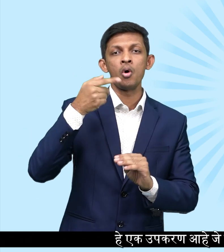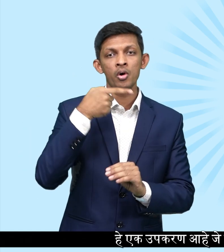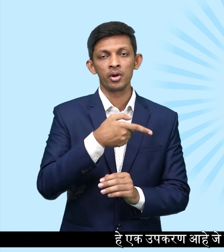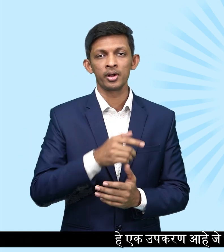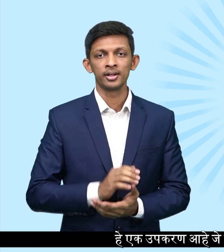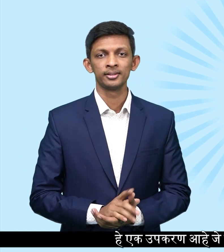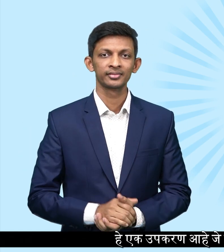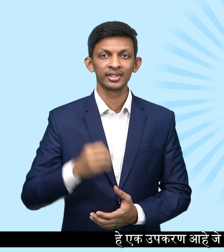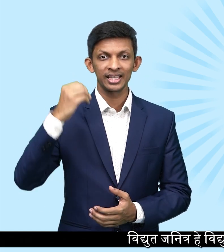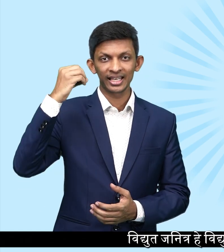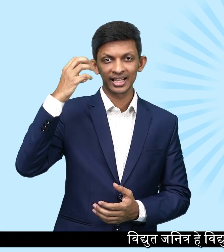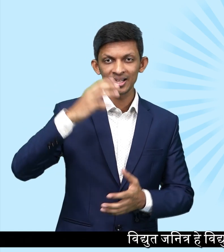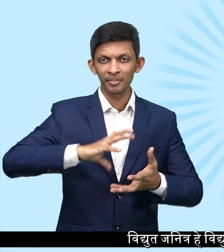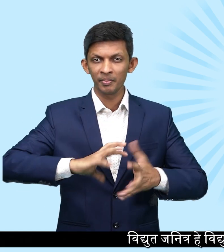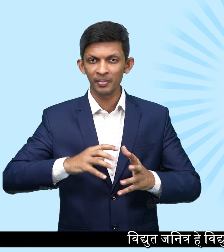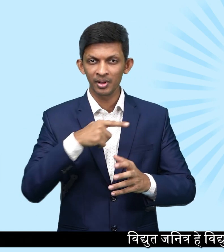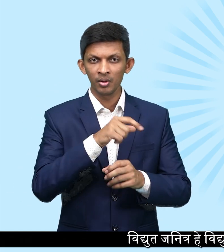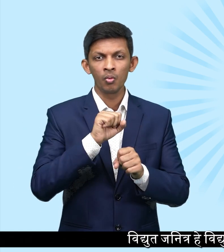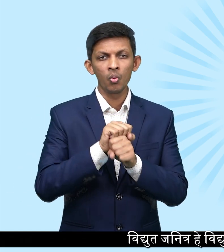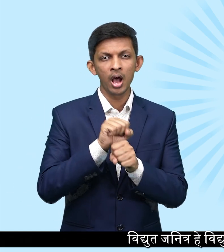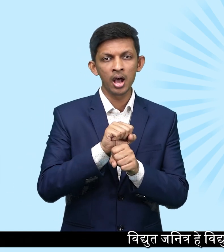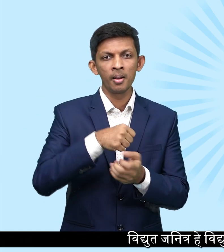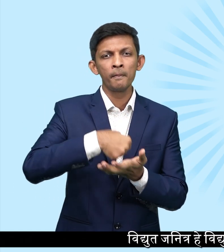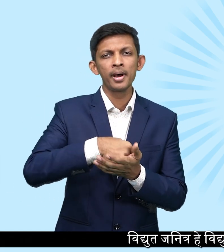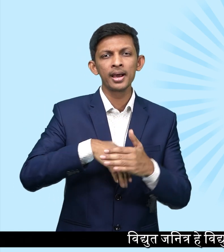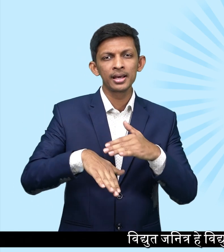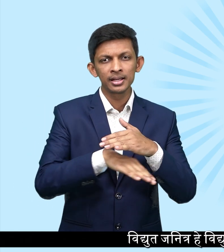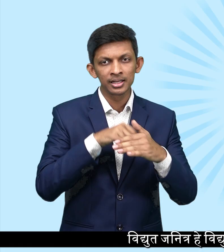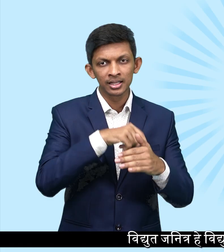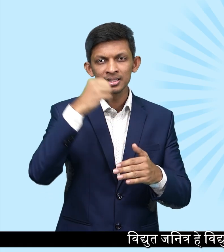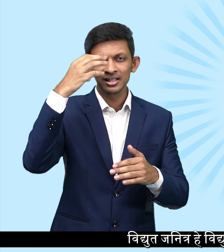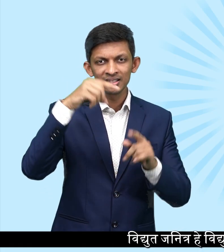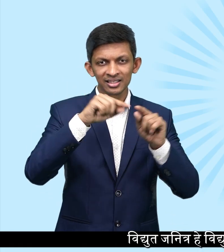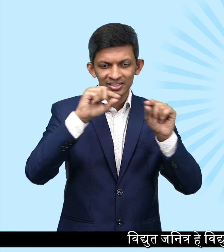विद्युत जनित्र हे विद्युत चुंबकीय प्रेरणेच्या तत्वावर कार्य करते.